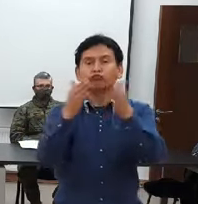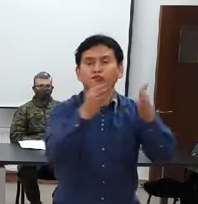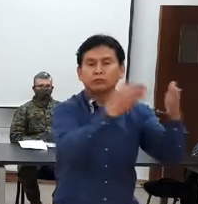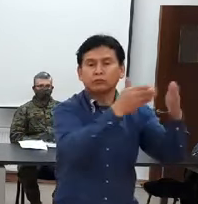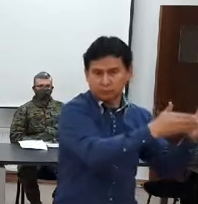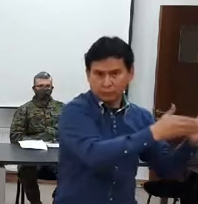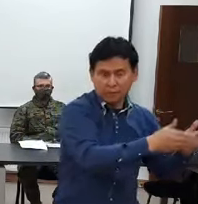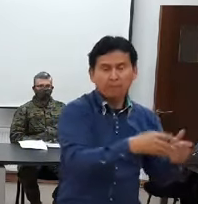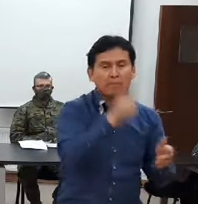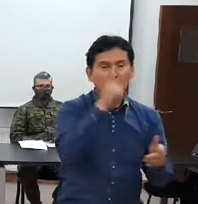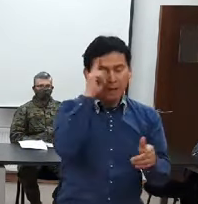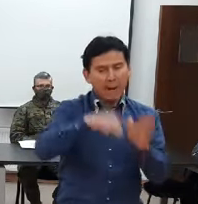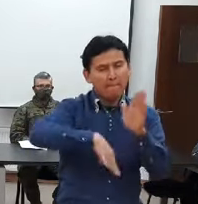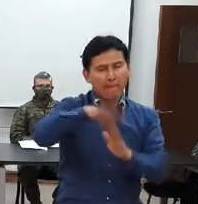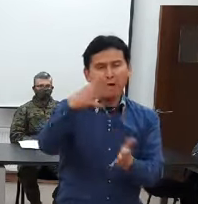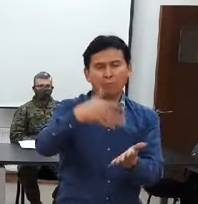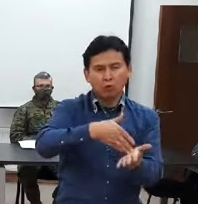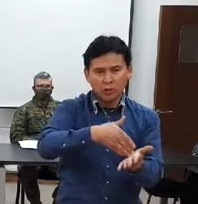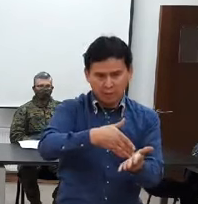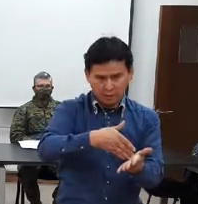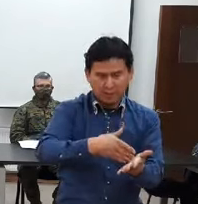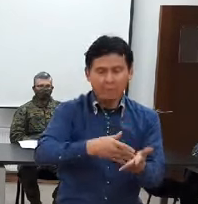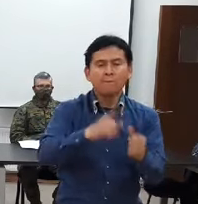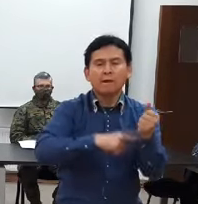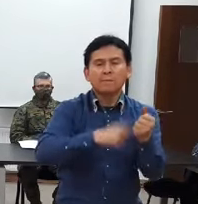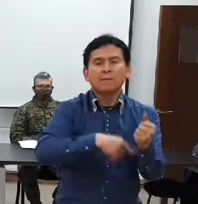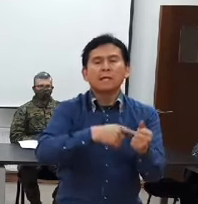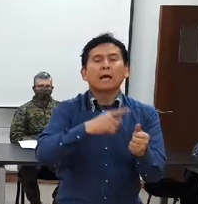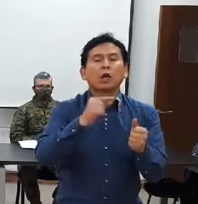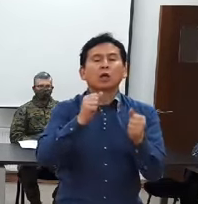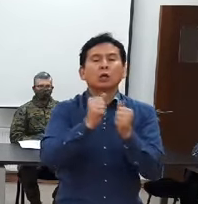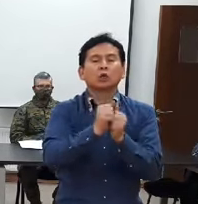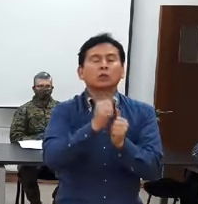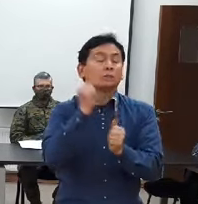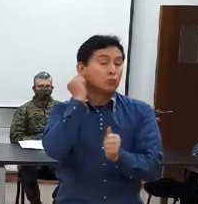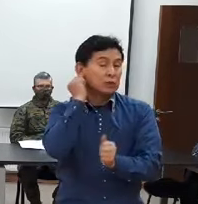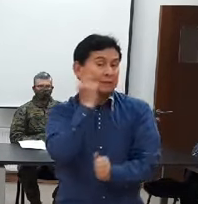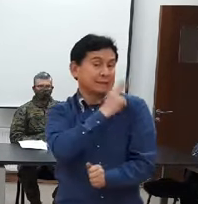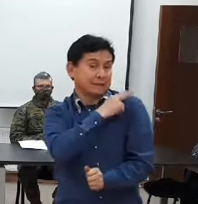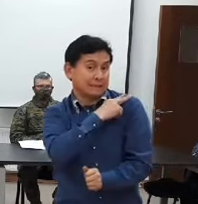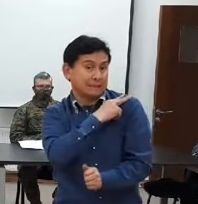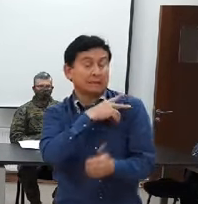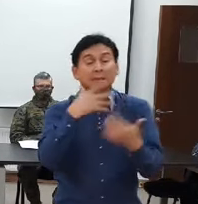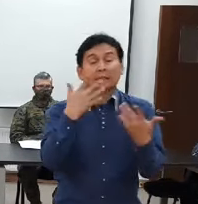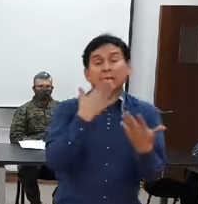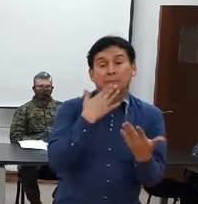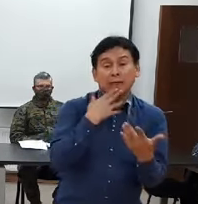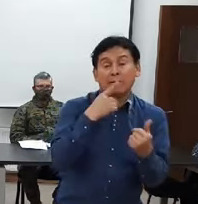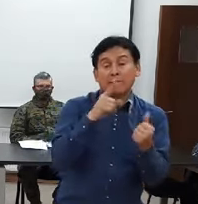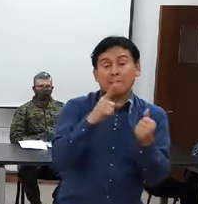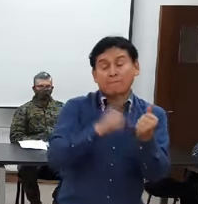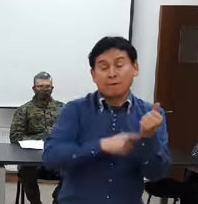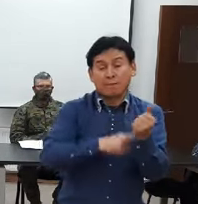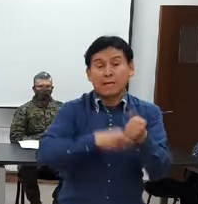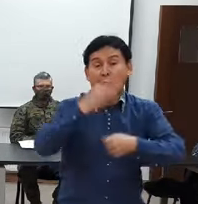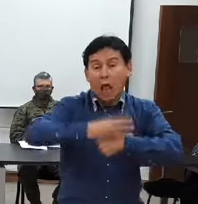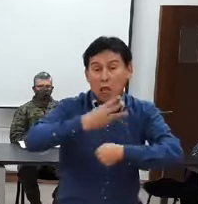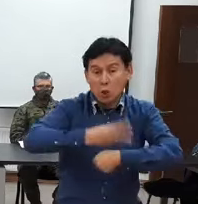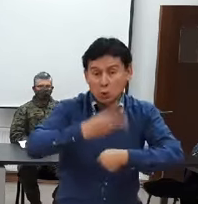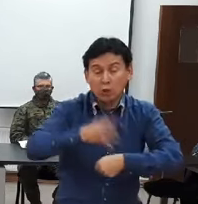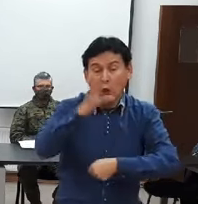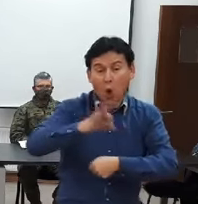están destinadas a las familias más vulnerables, familias con jefatura femenina y familias que pueden ser también de adultos mayores o personas con